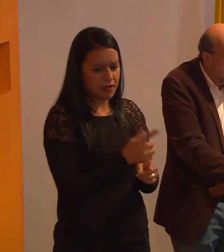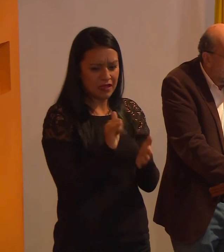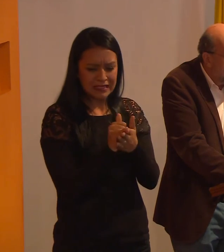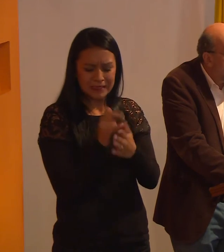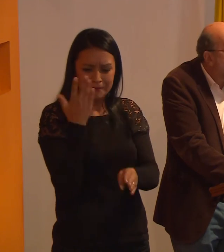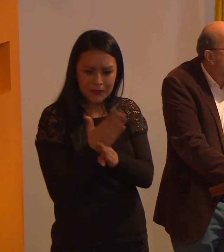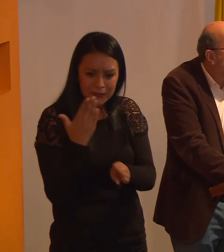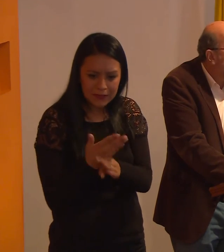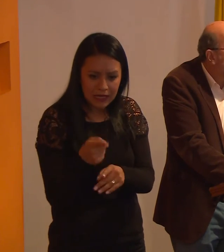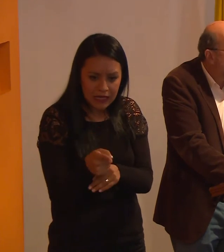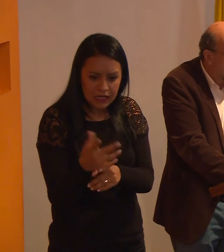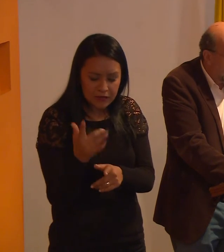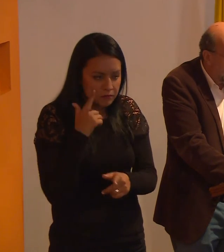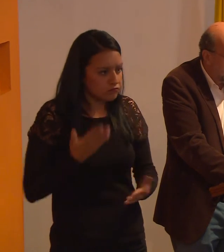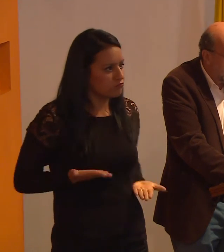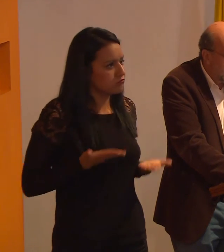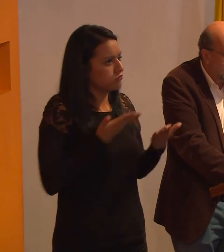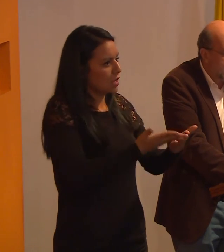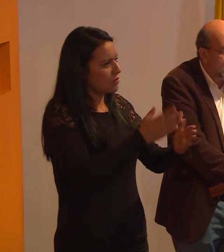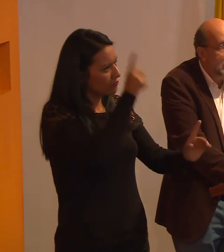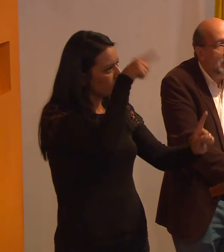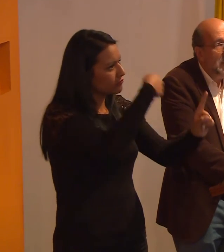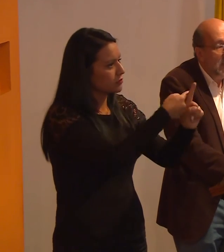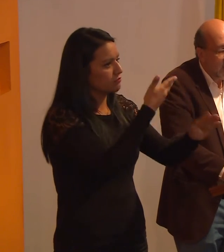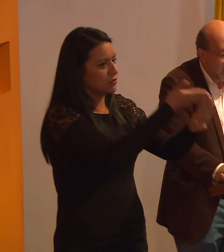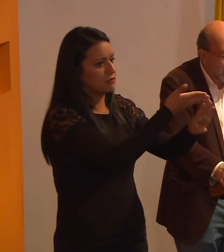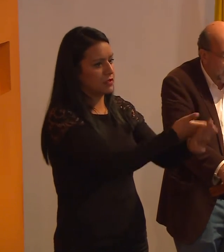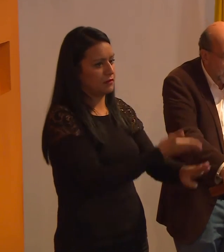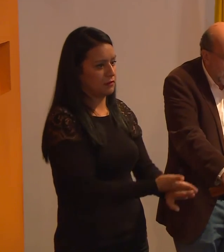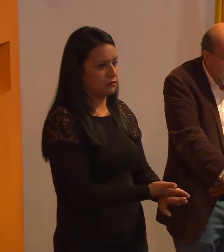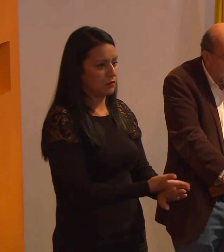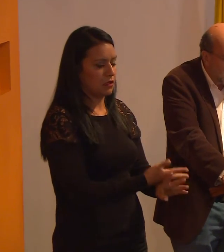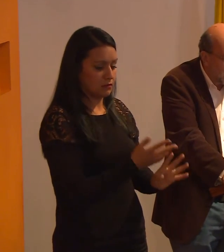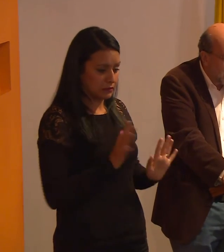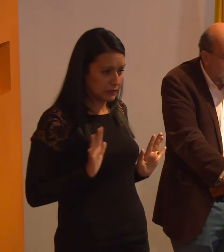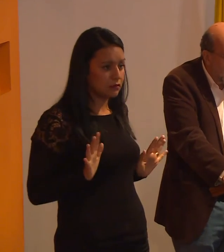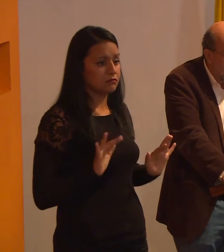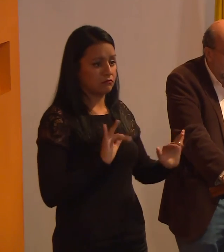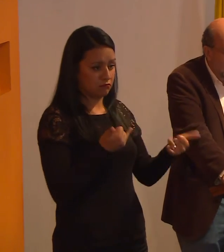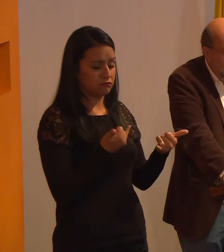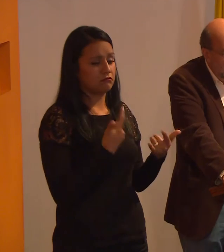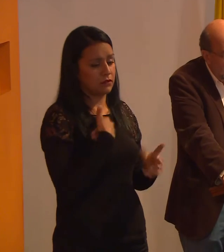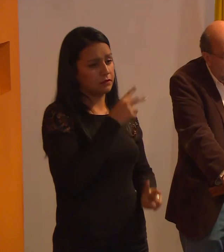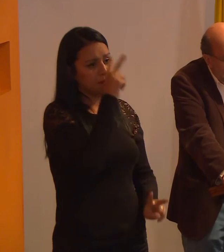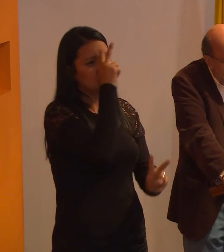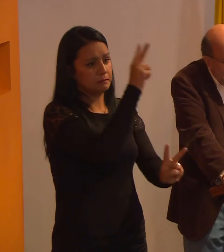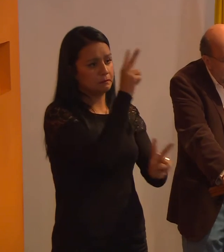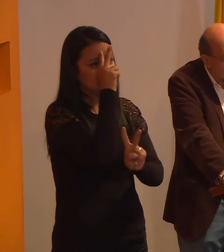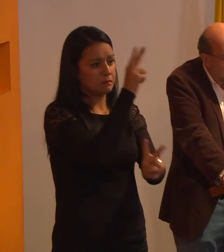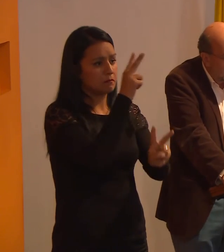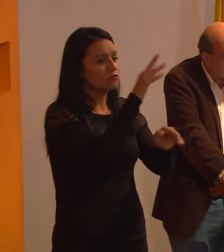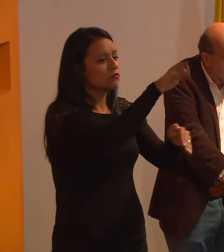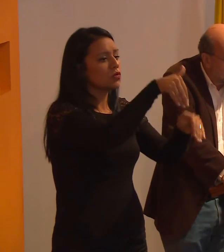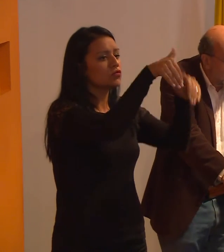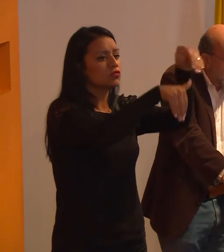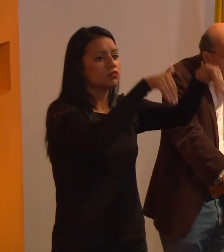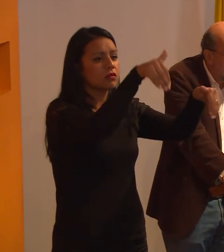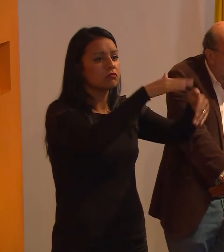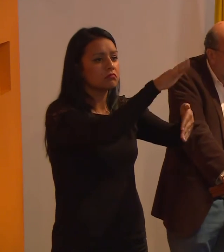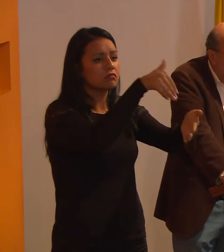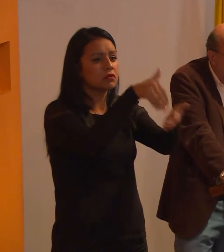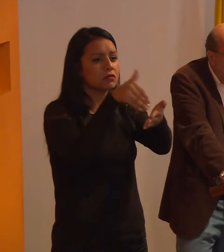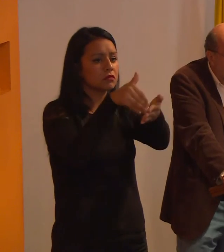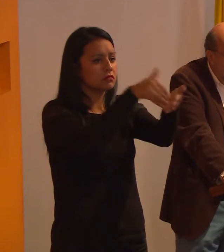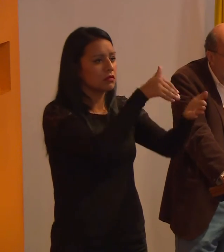coyuntura, postulados propositivos. Respetaremos, desde luego, las posiciones que asuman